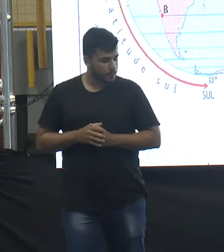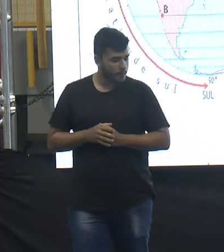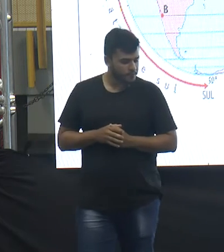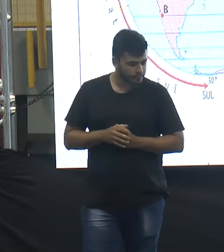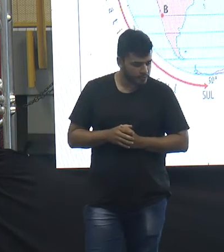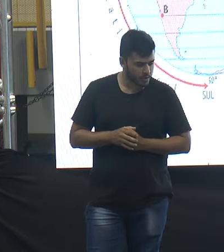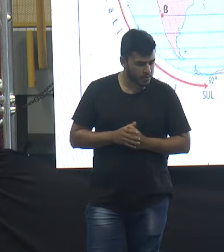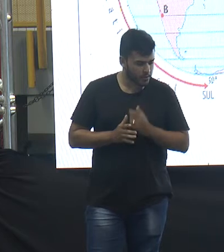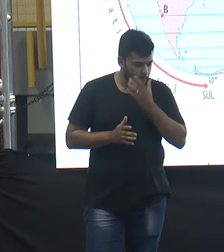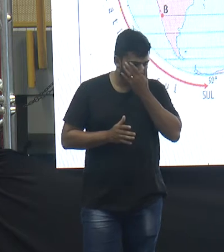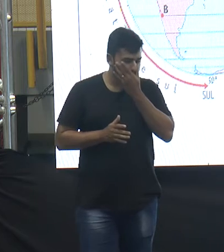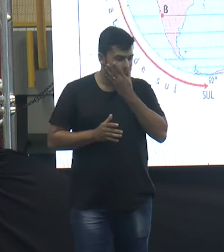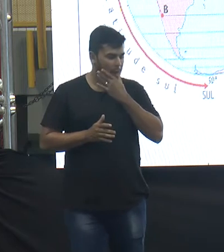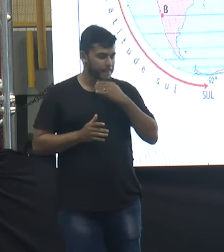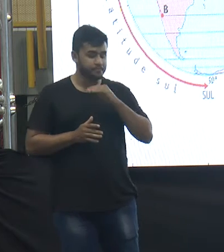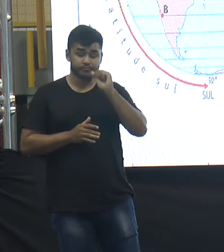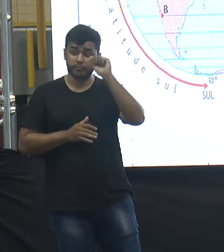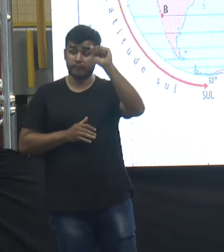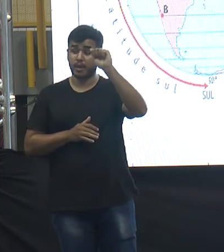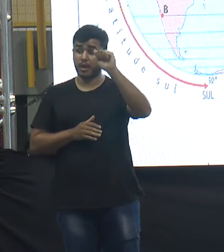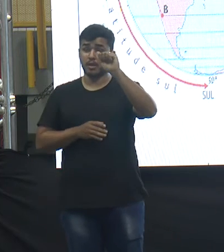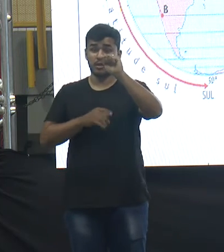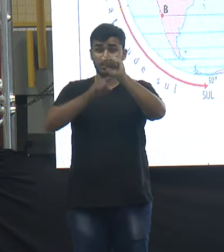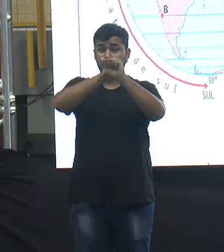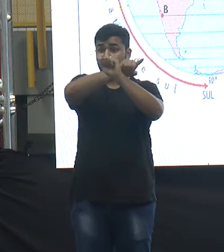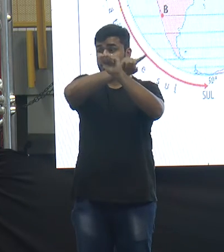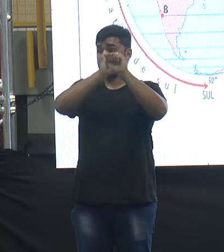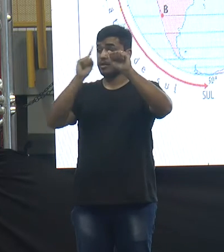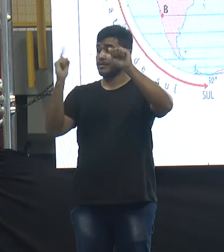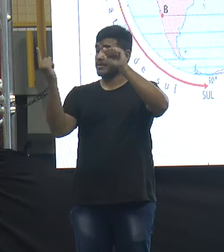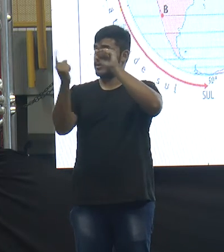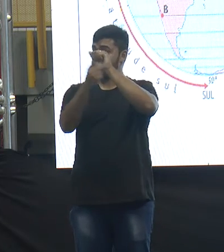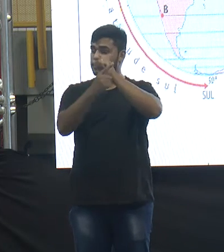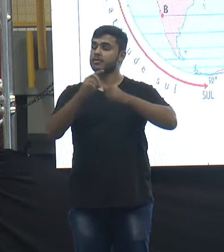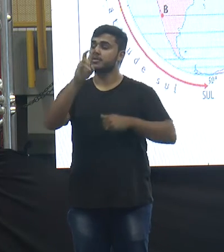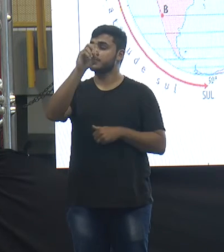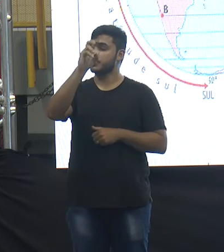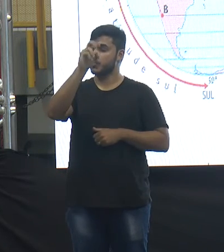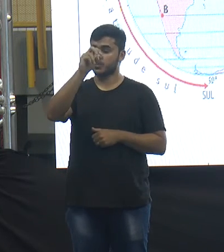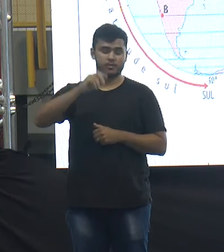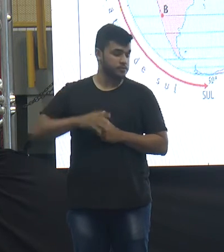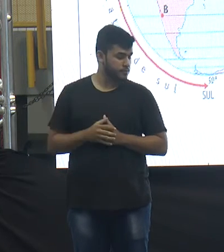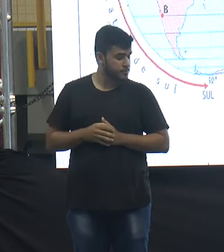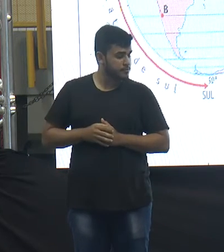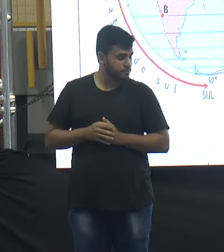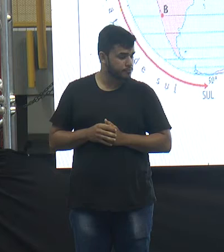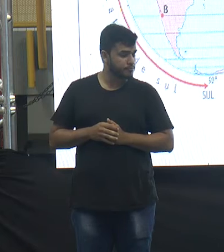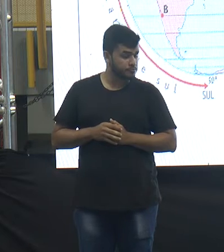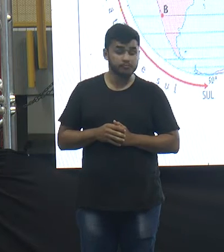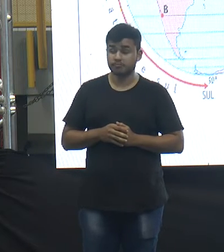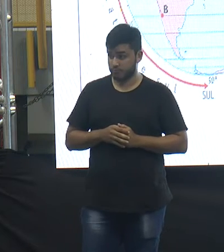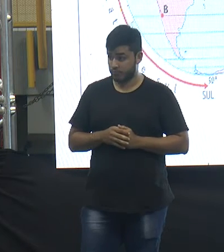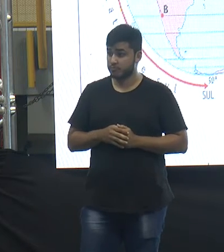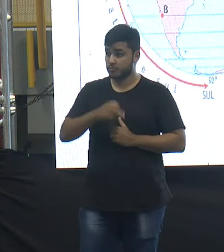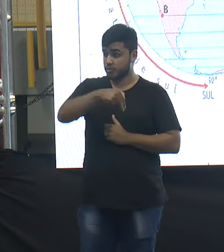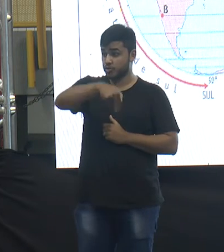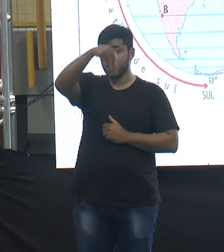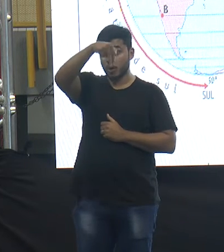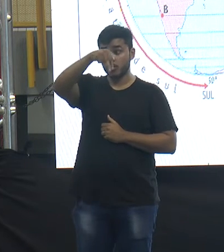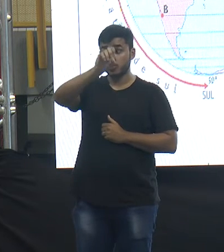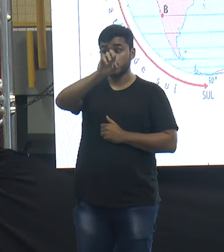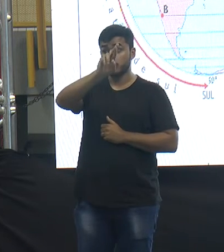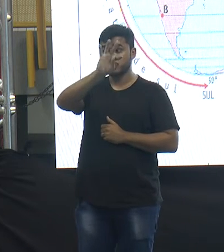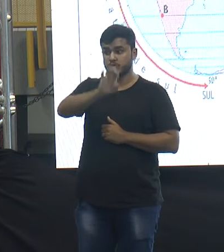é o paralelo que passa sobre ele? 50 graus, hemisfério norte. Então, 50